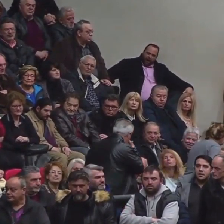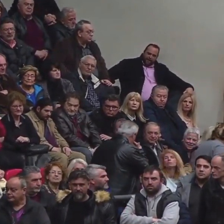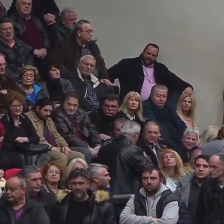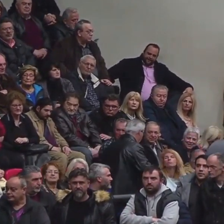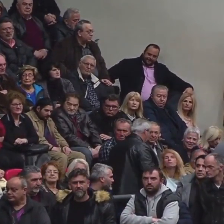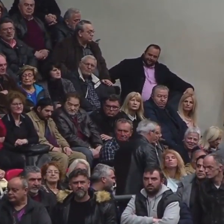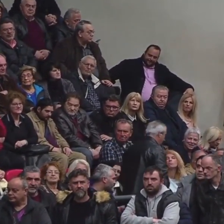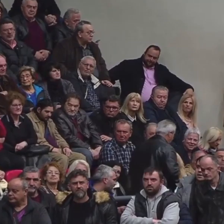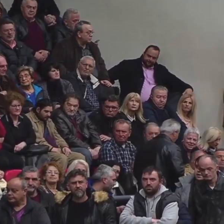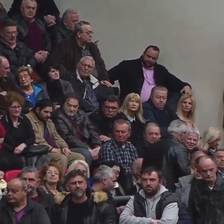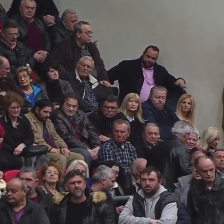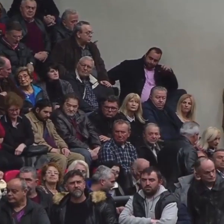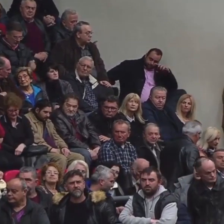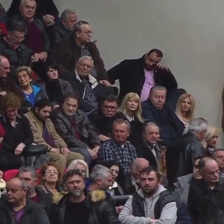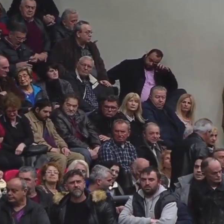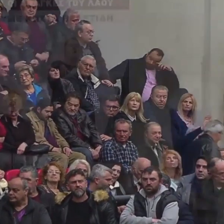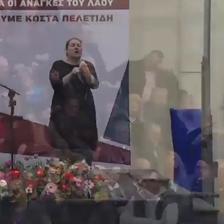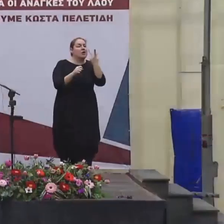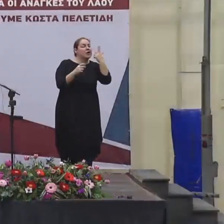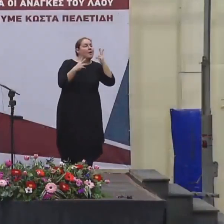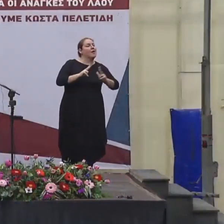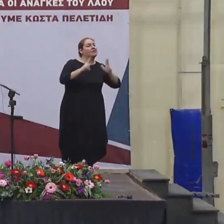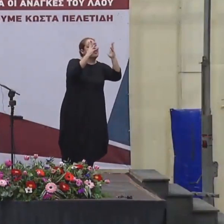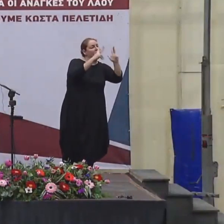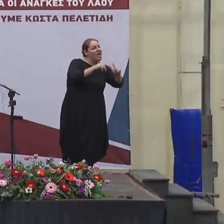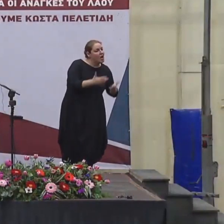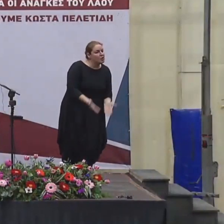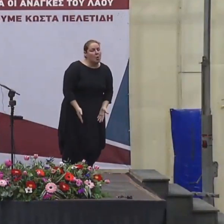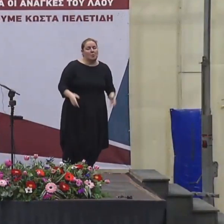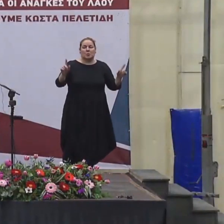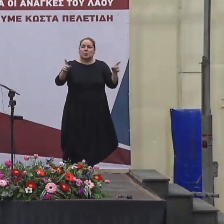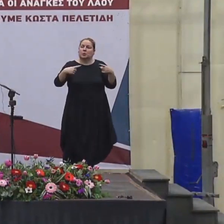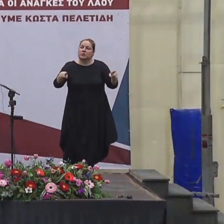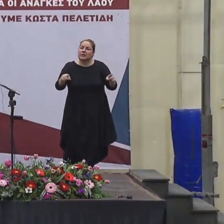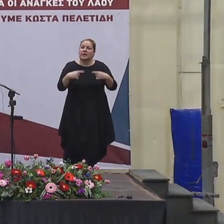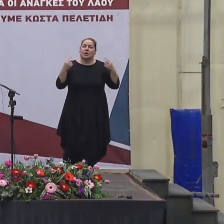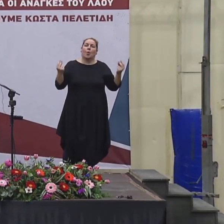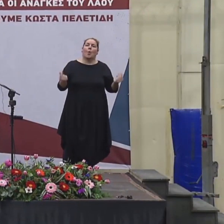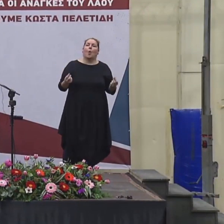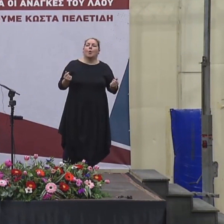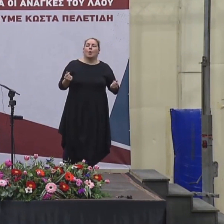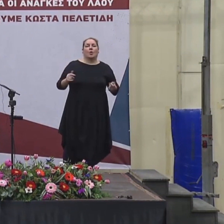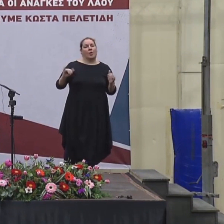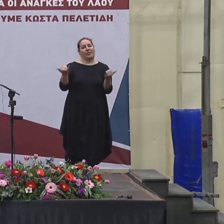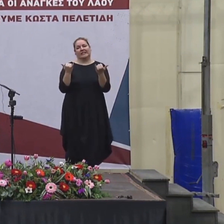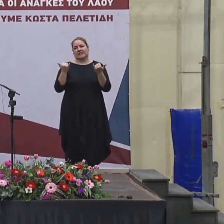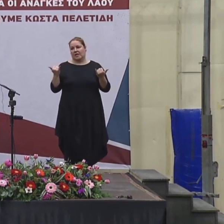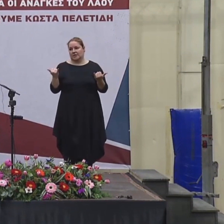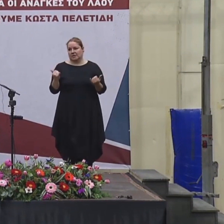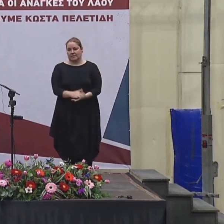κόσμος της γειτονιάς και της εργασίας το θέατρο, τη μουσική, το χορό, τη